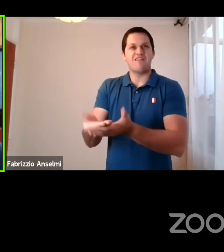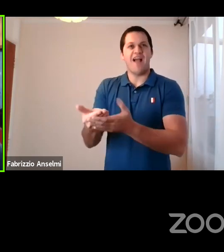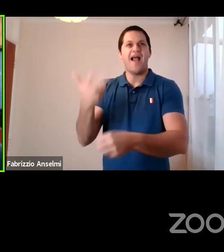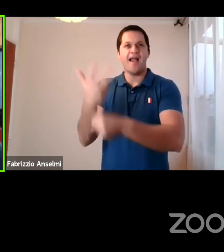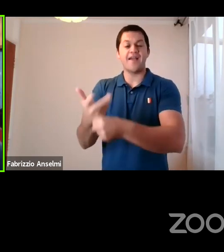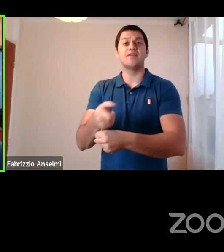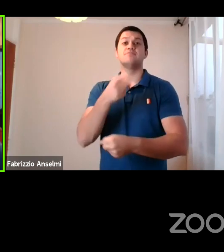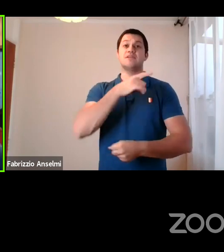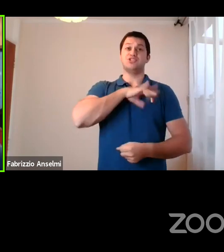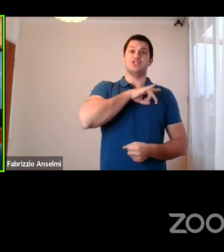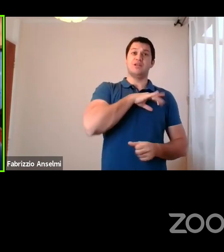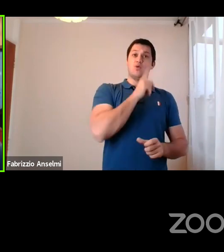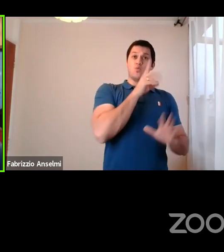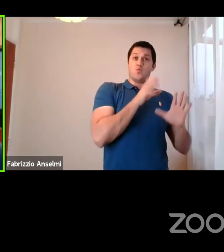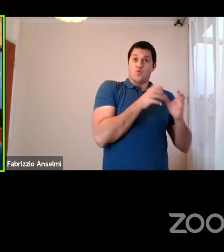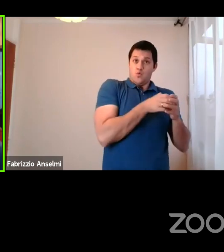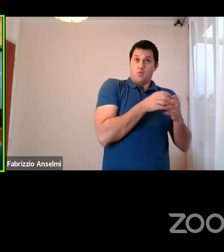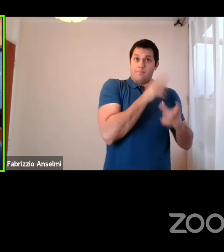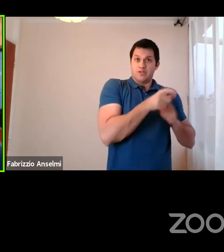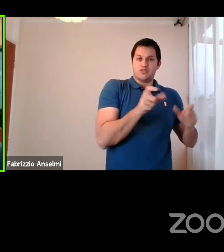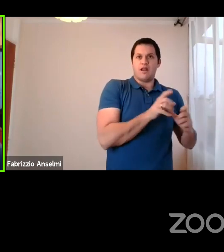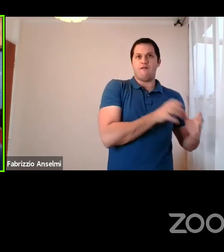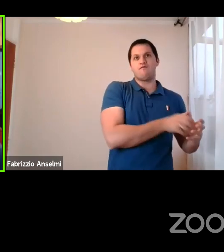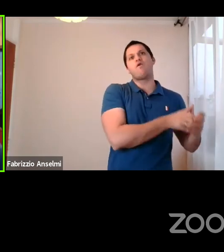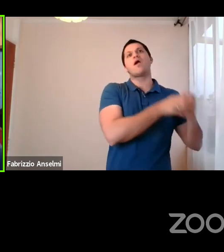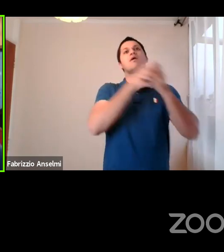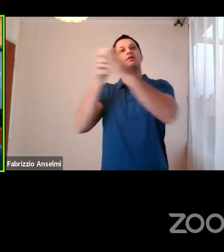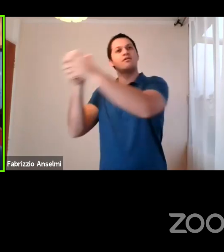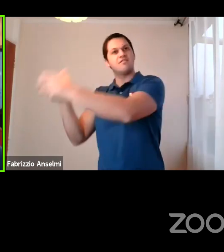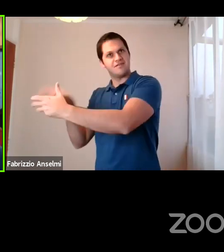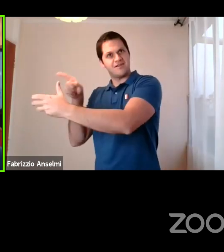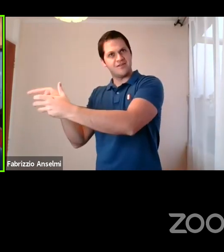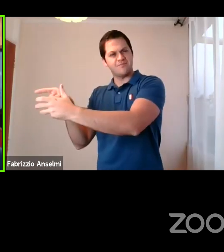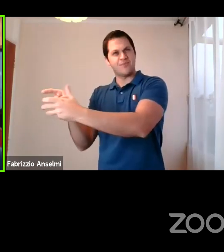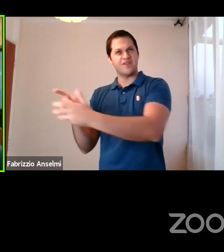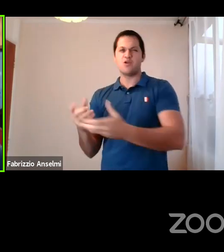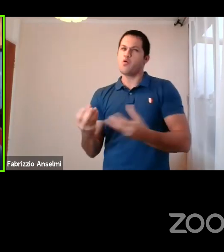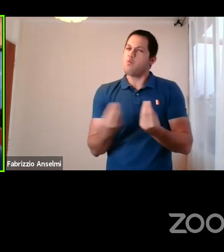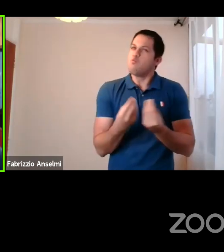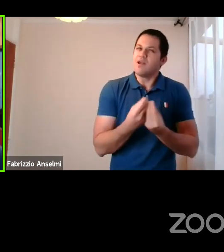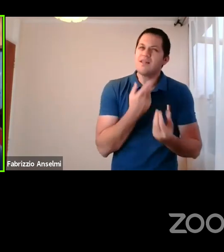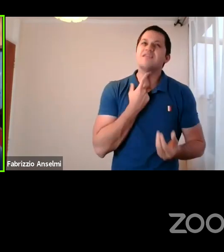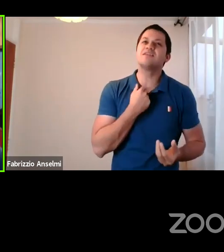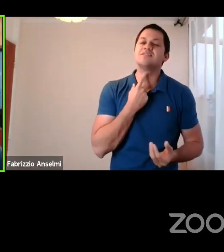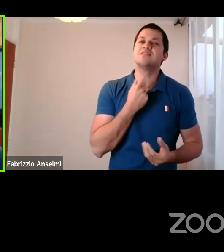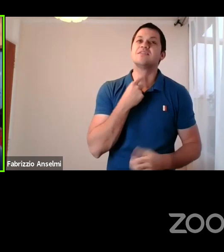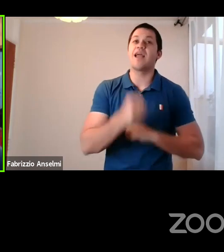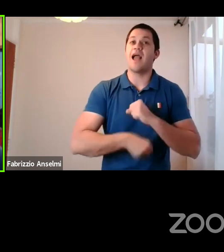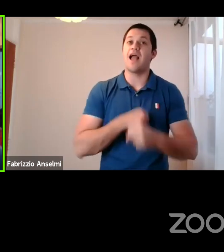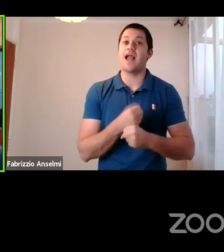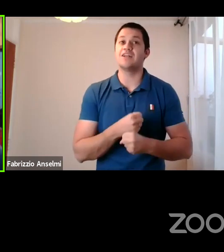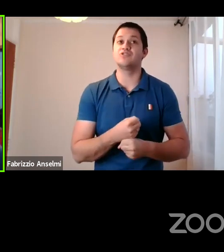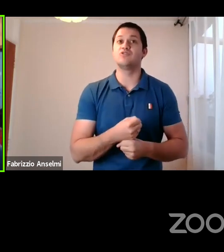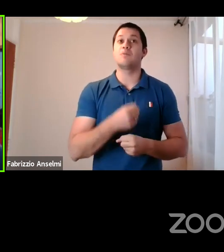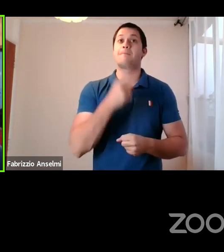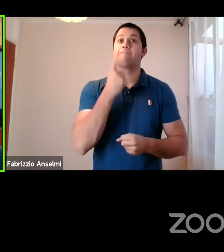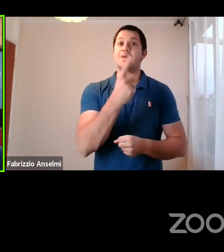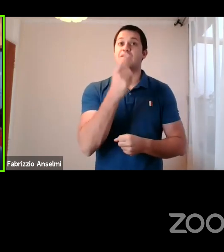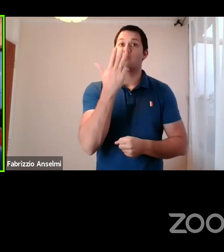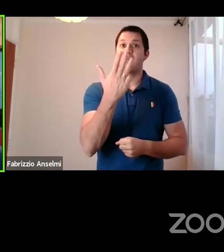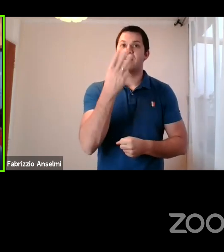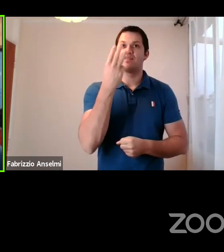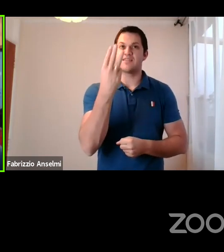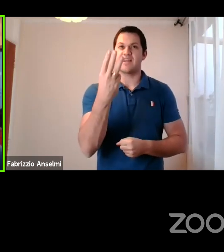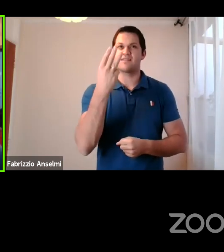kinesiología. Lo curioso es que estamos en el año 39. Nuestro título es del año 47. El